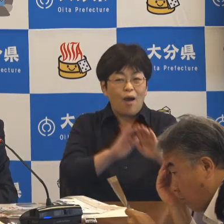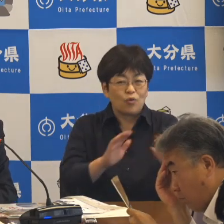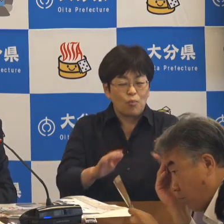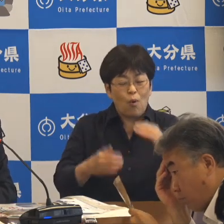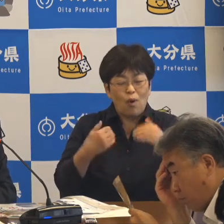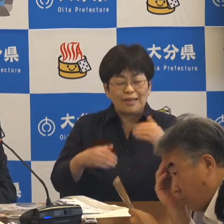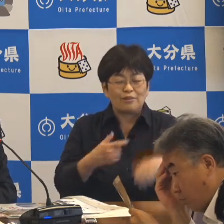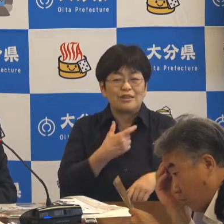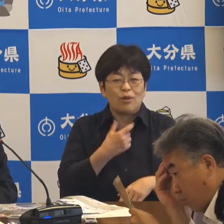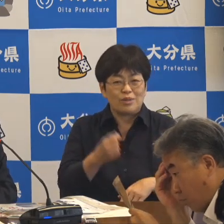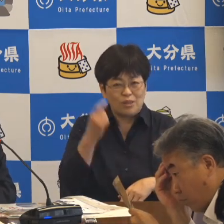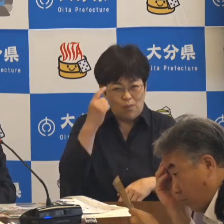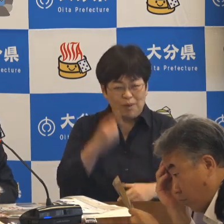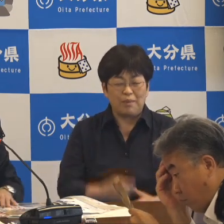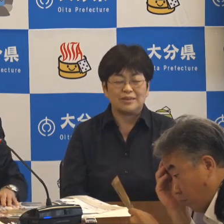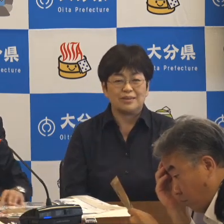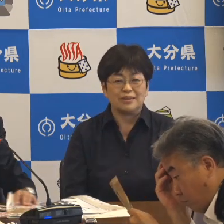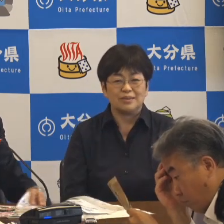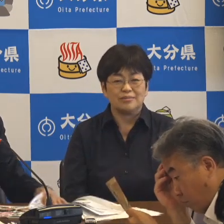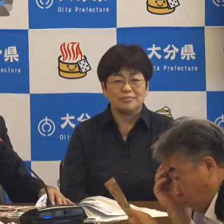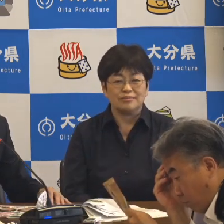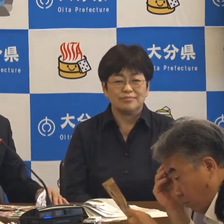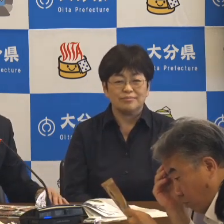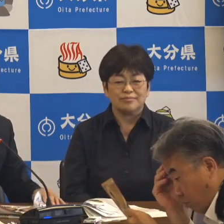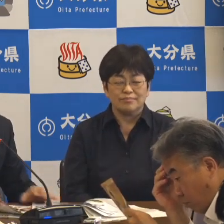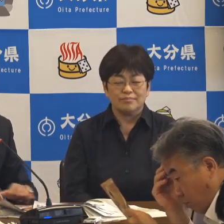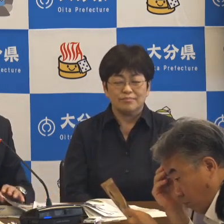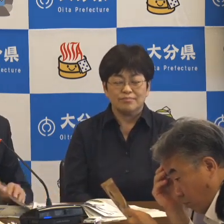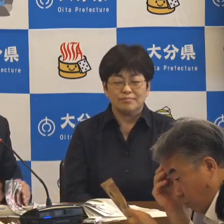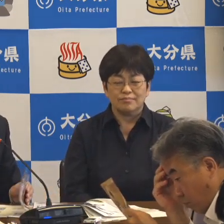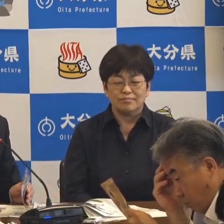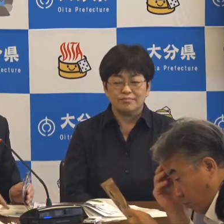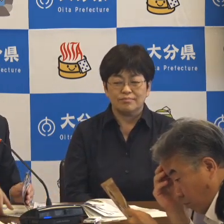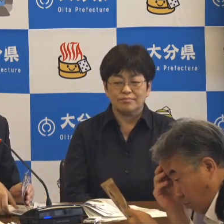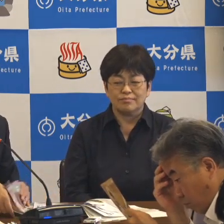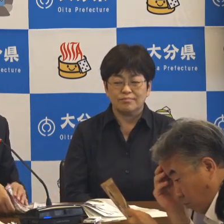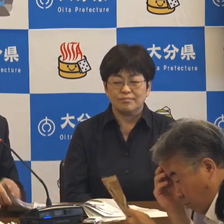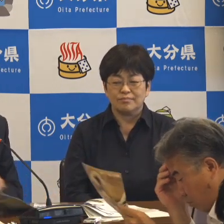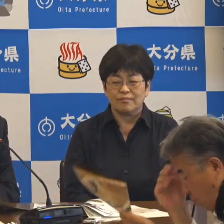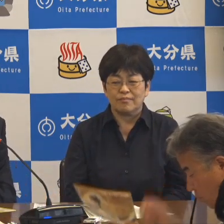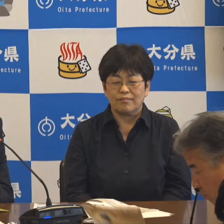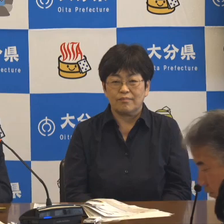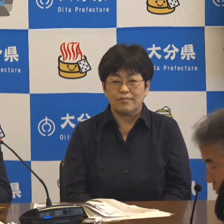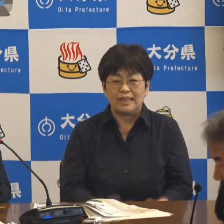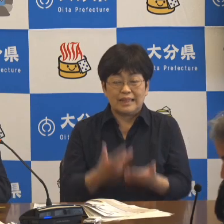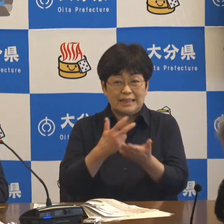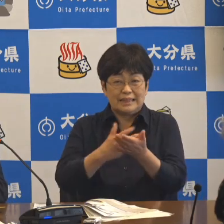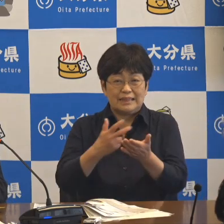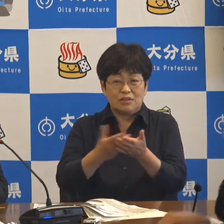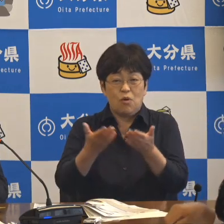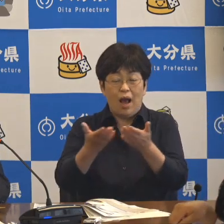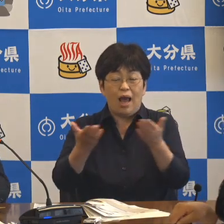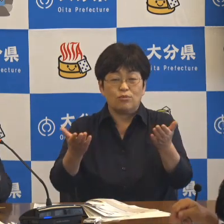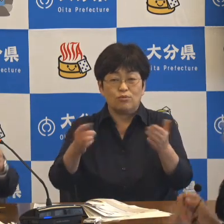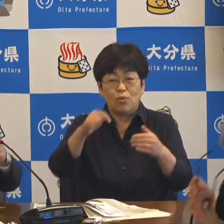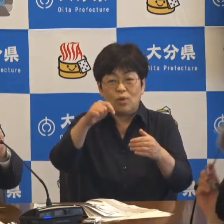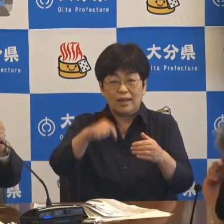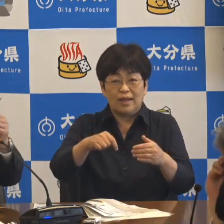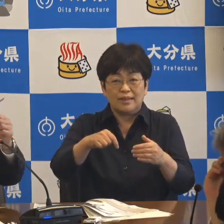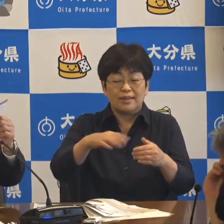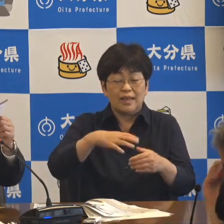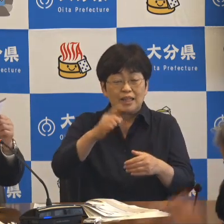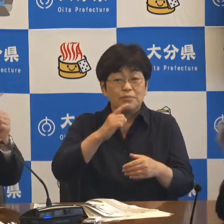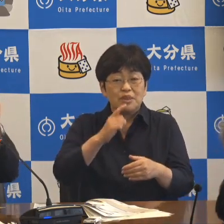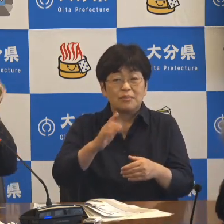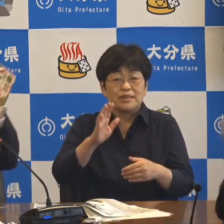えております。その他にですね、配布資料で先ほどちょっと冒頭申しましたお風呂